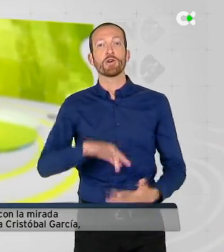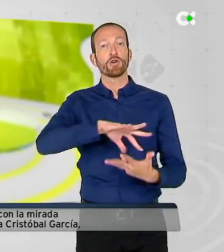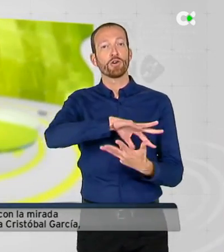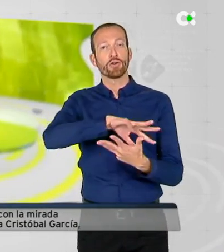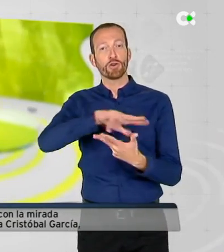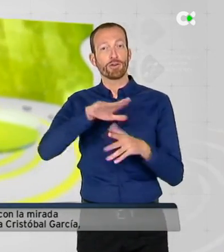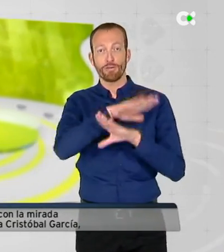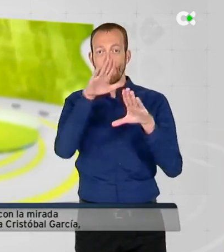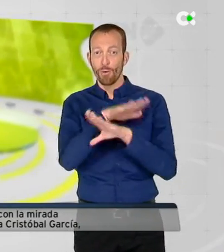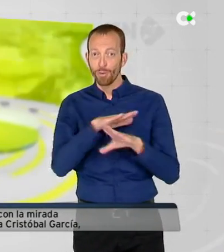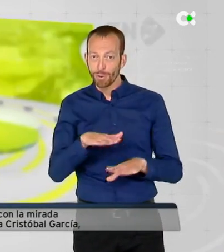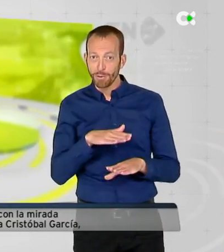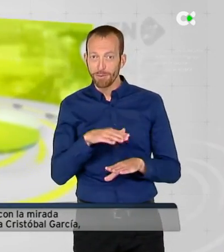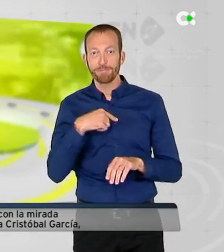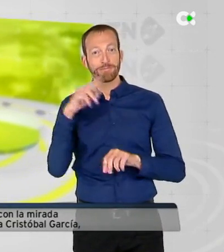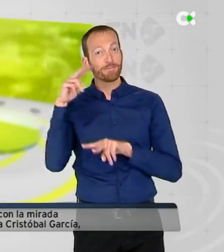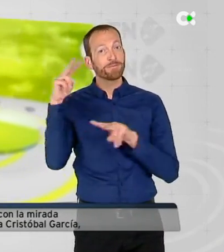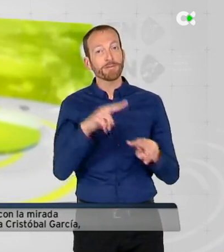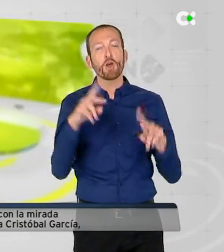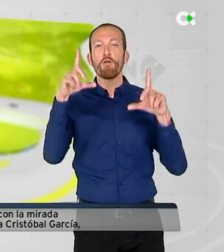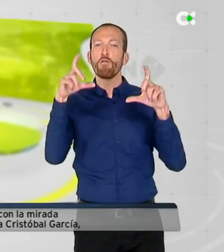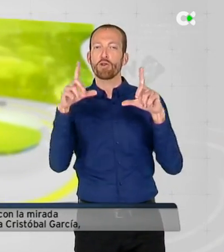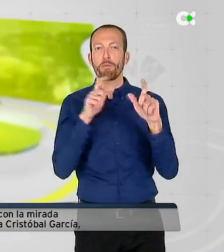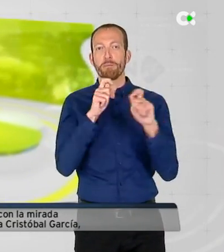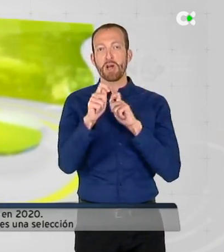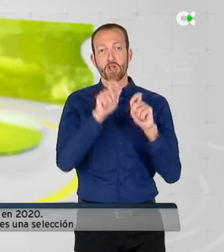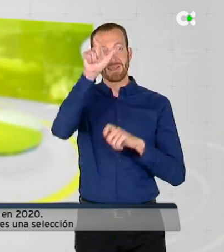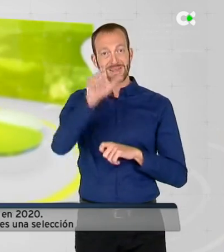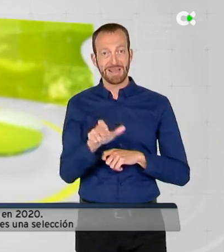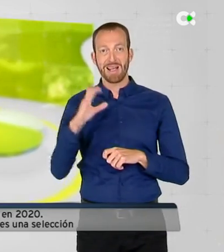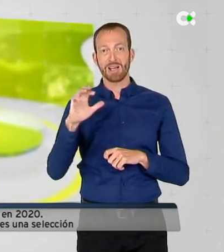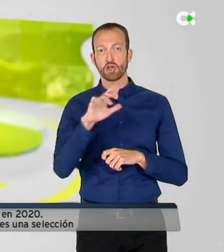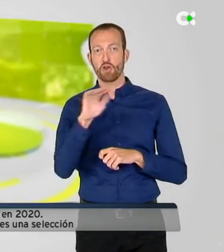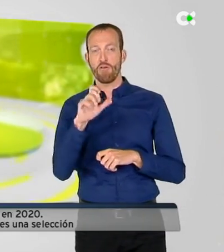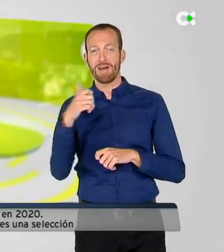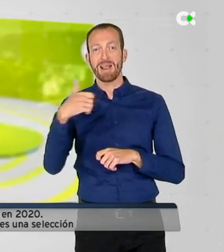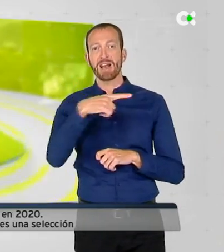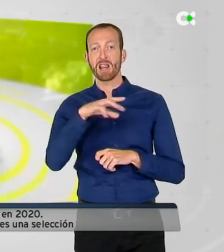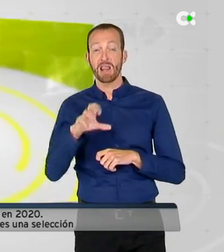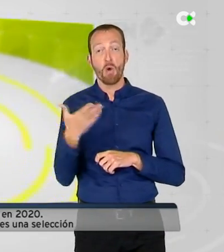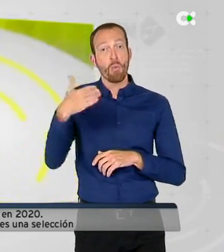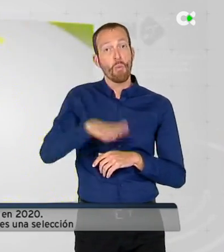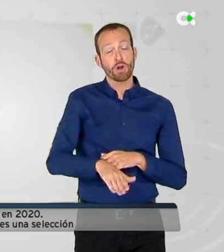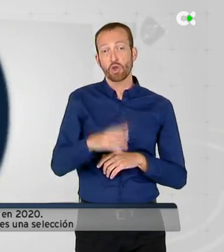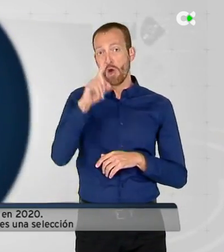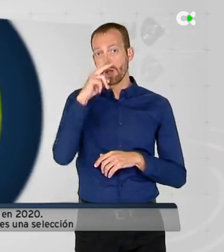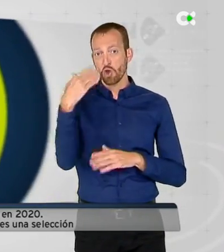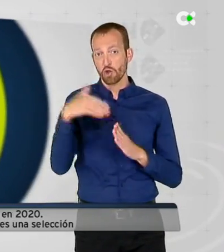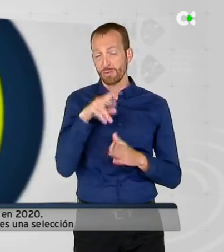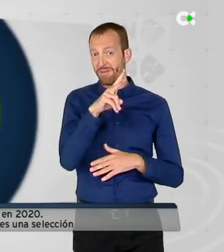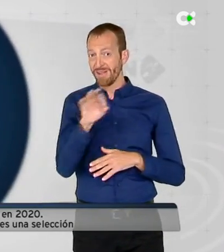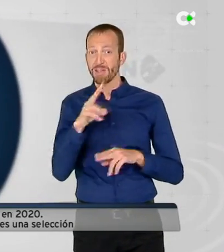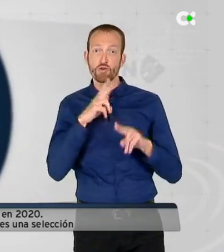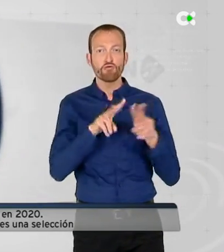Nos vamos con la mirada del fotoperiodista Cristóbal García, fallecido en 2020. África